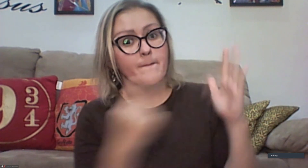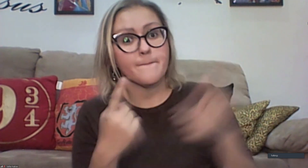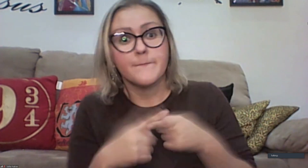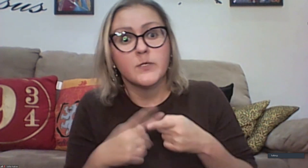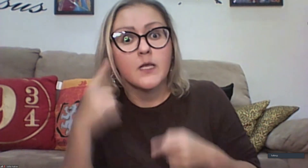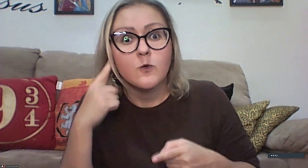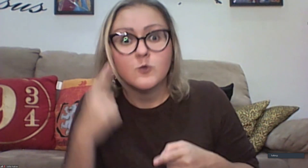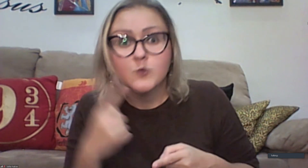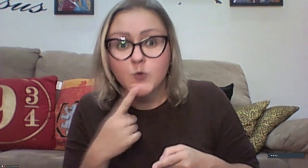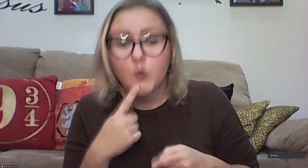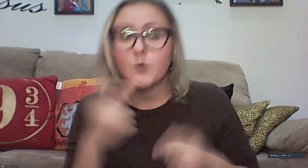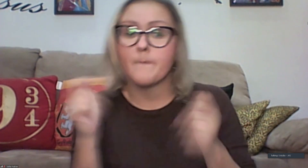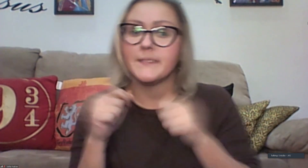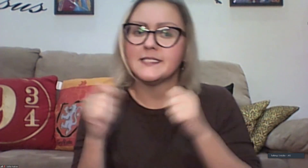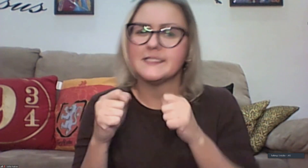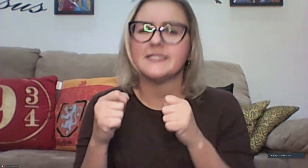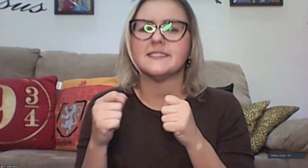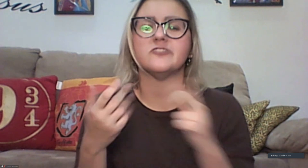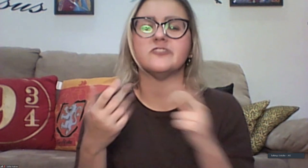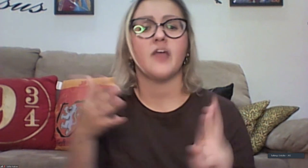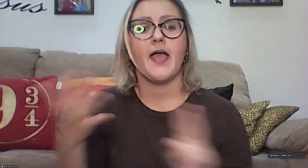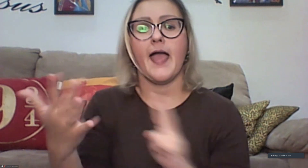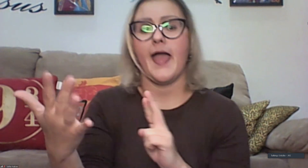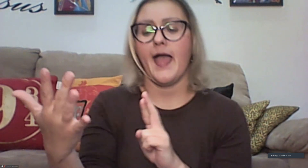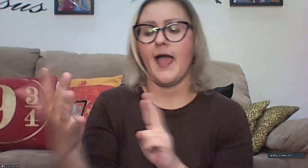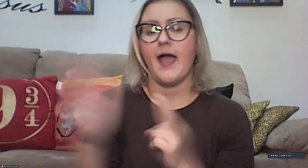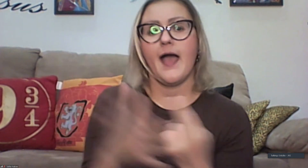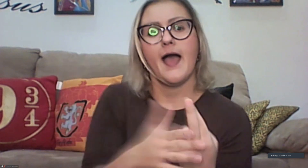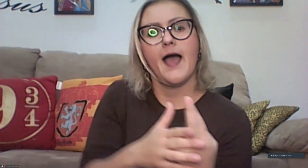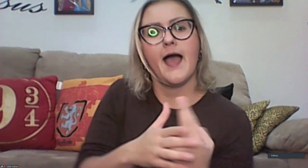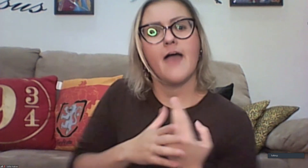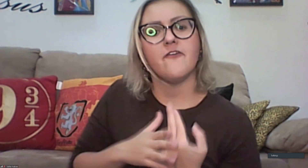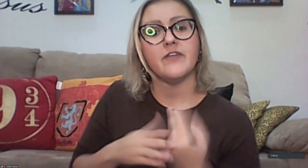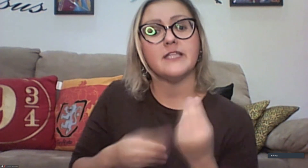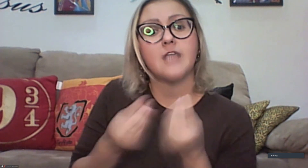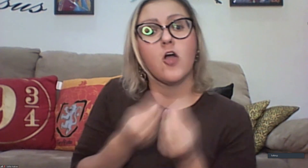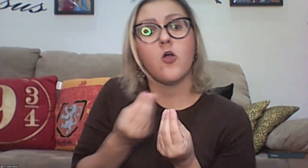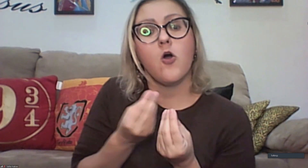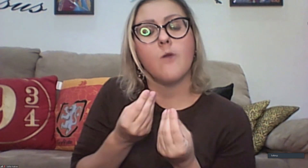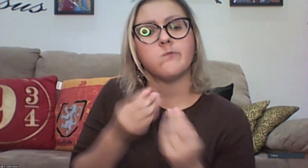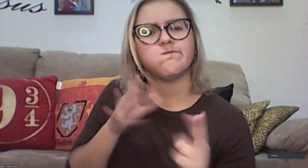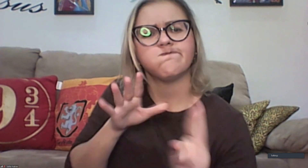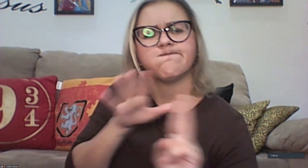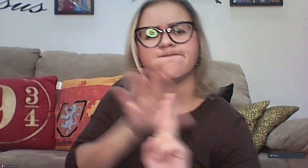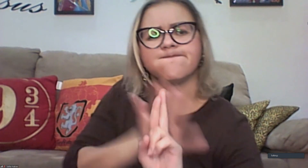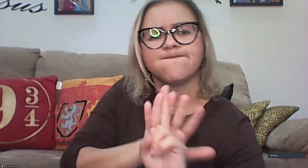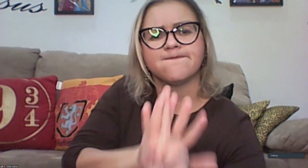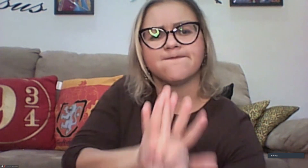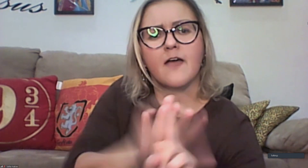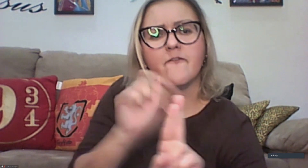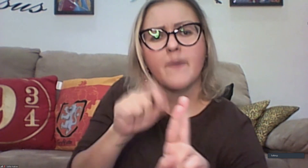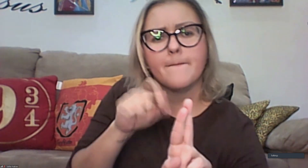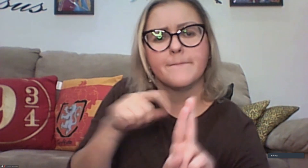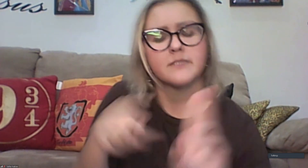claro, através do desenho, através da imagem. Isso auxilia o surdo